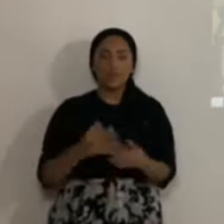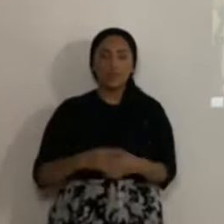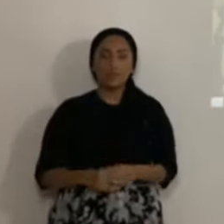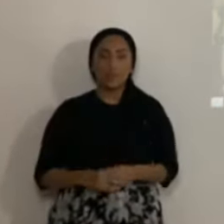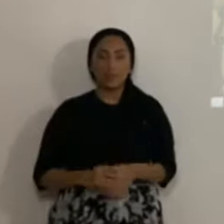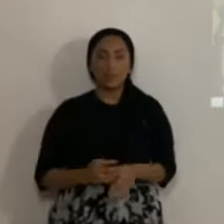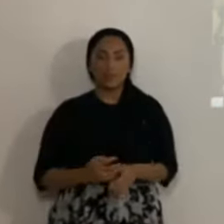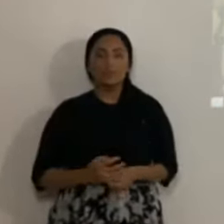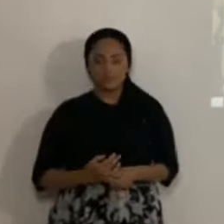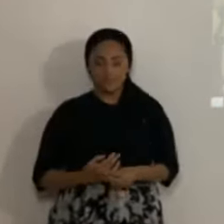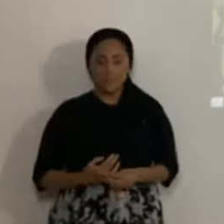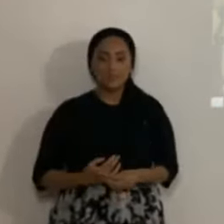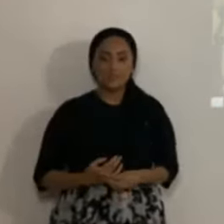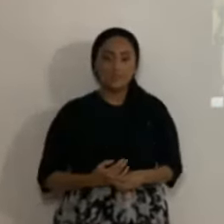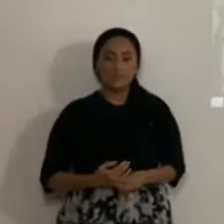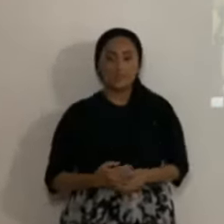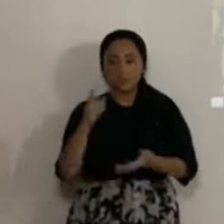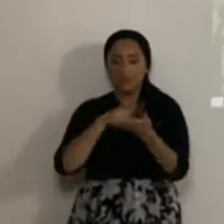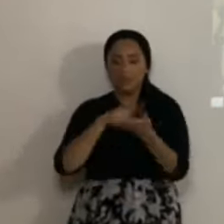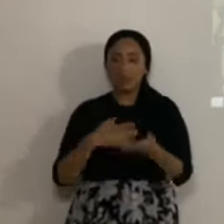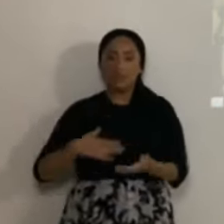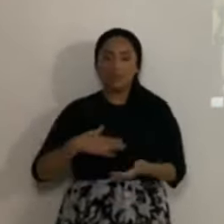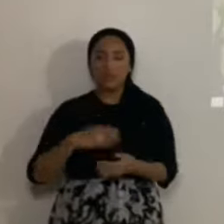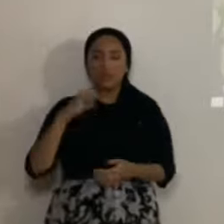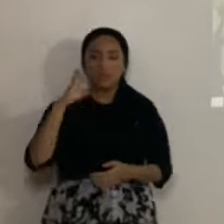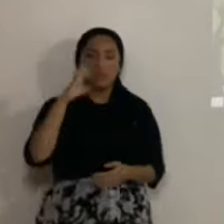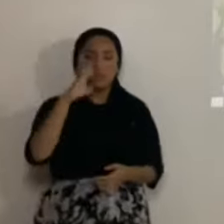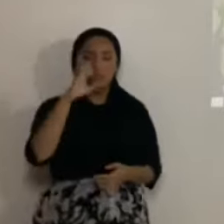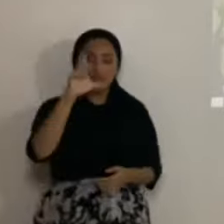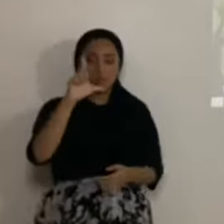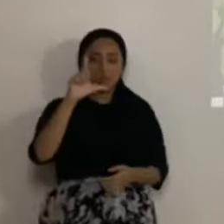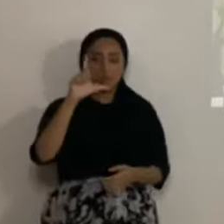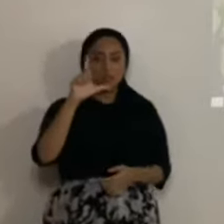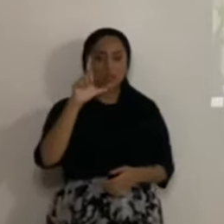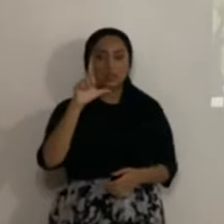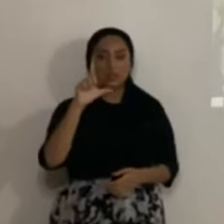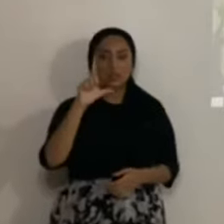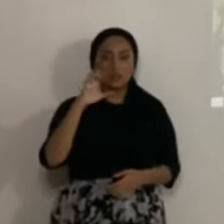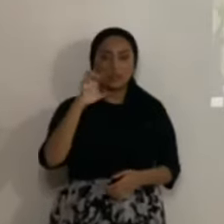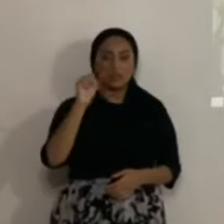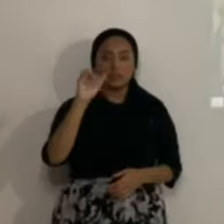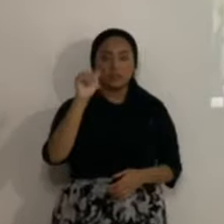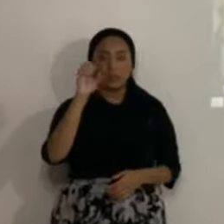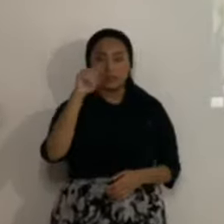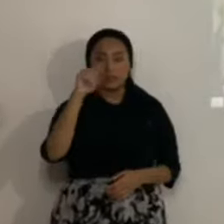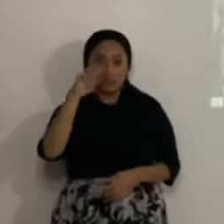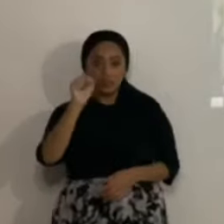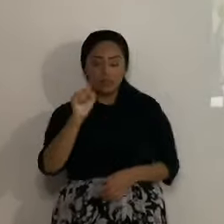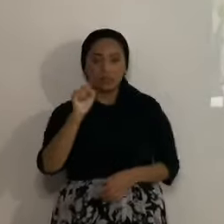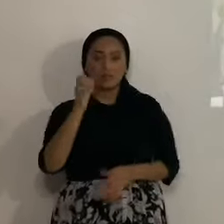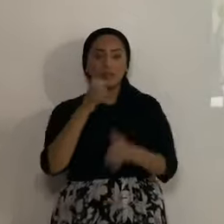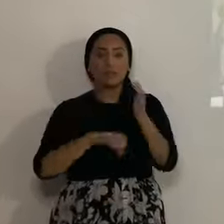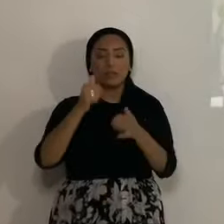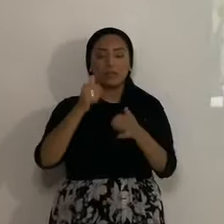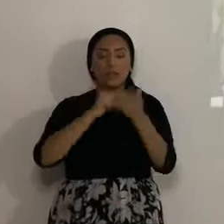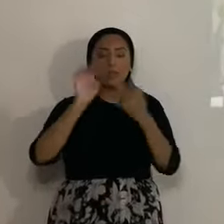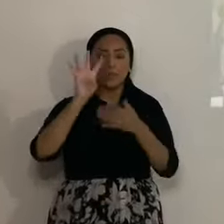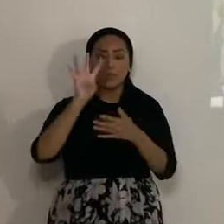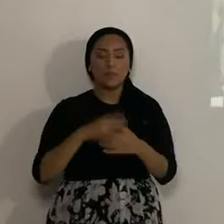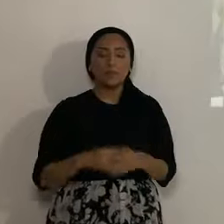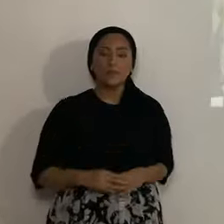Sí, busquen, por favor. Escoelet, que quiere decir el que congrega, Eclesiastes 10.4.